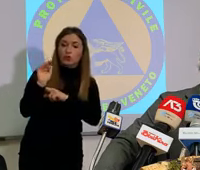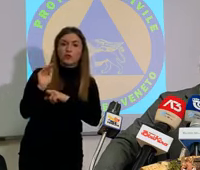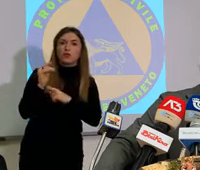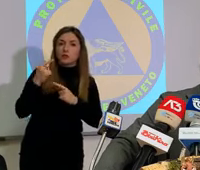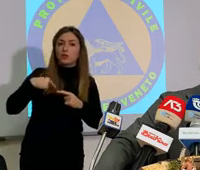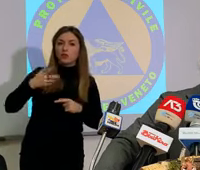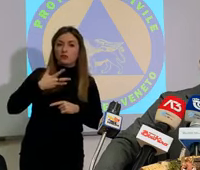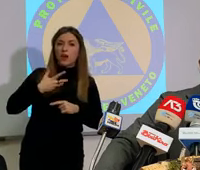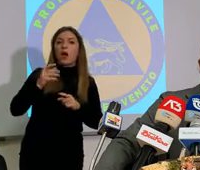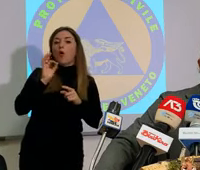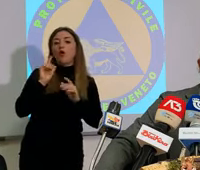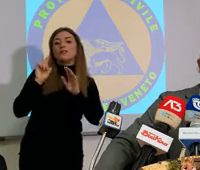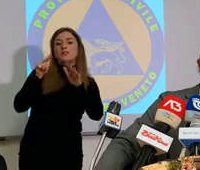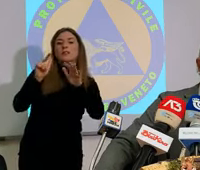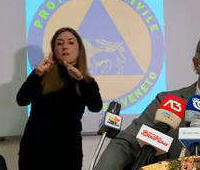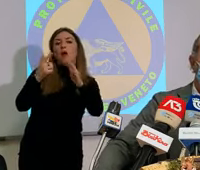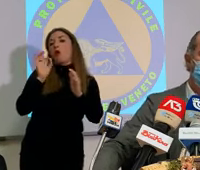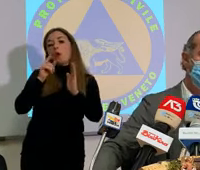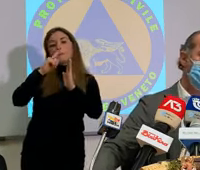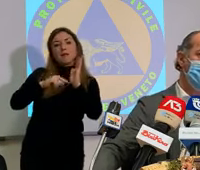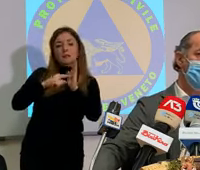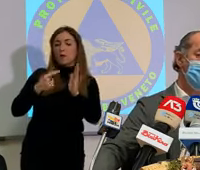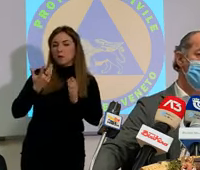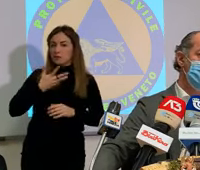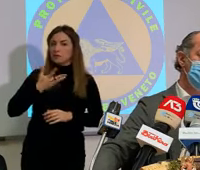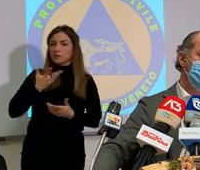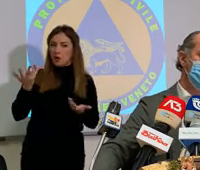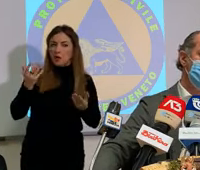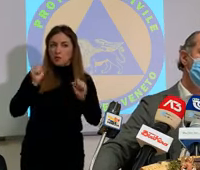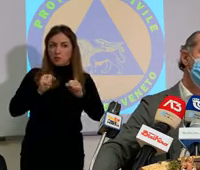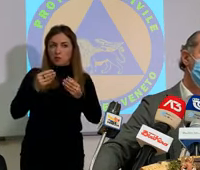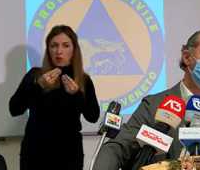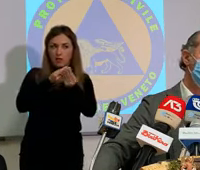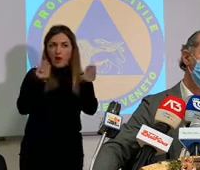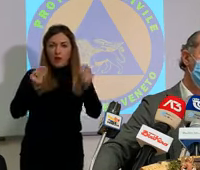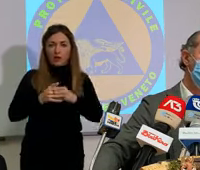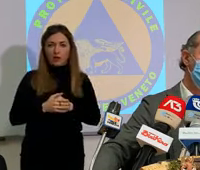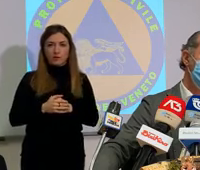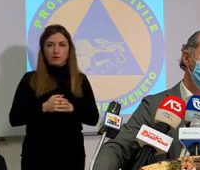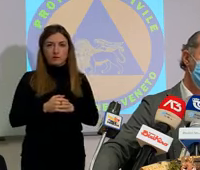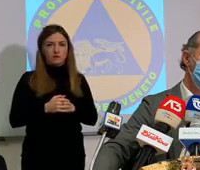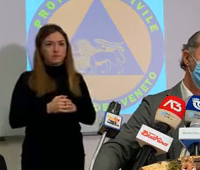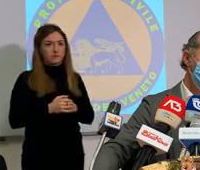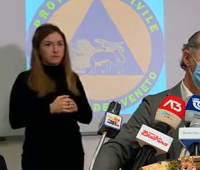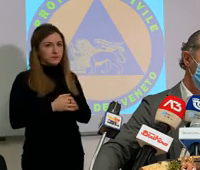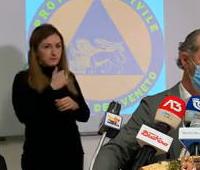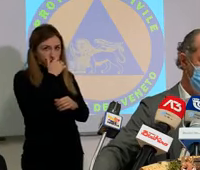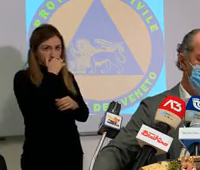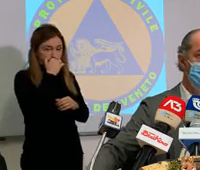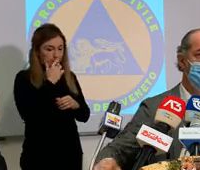anche il dato settimanale o mensile riusciamo ricostruirlo non c'è problema l'ormai diciamo dottor bono